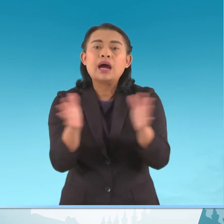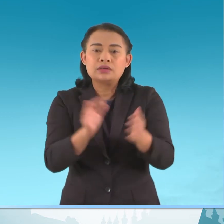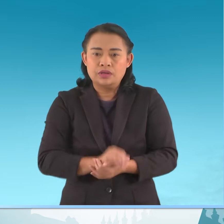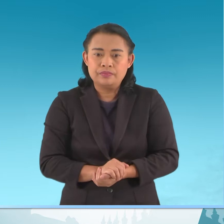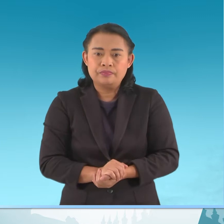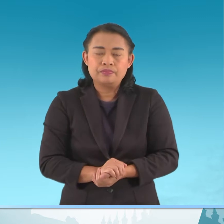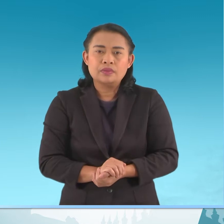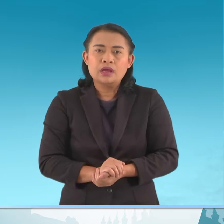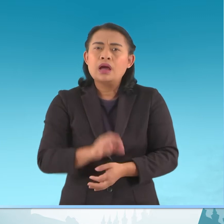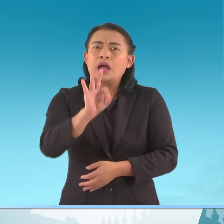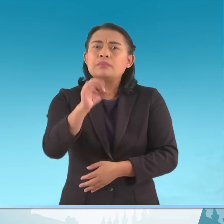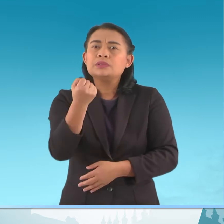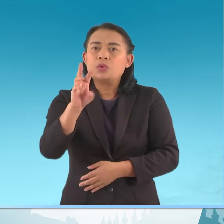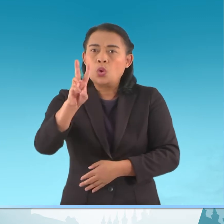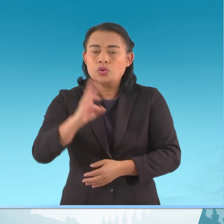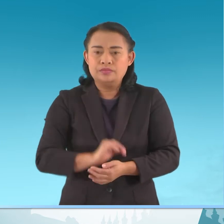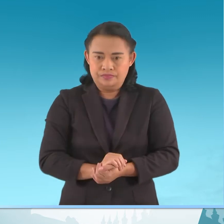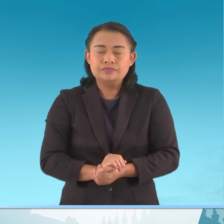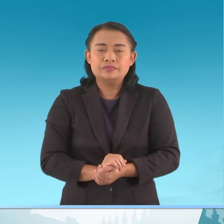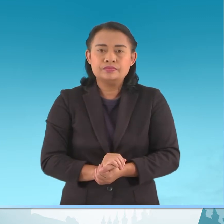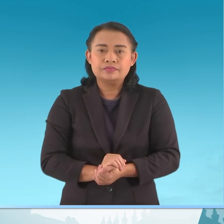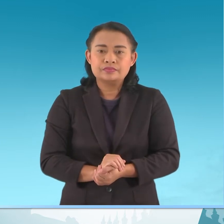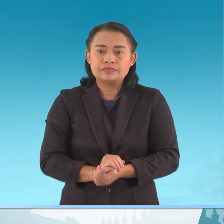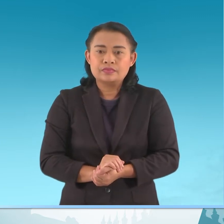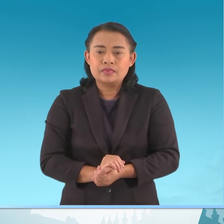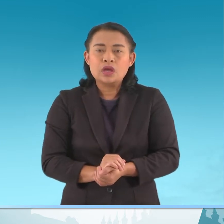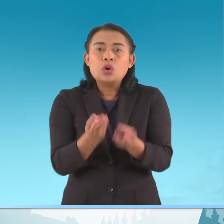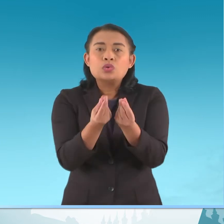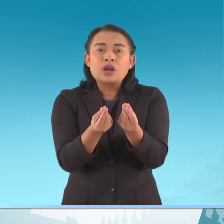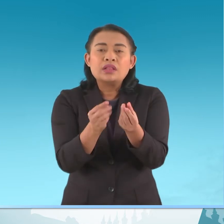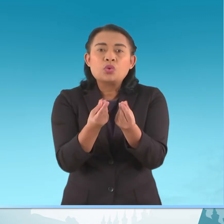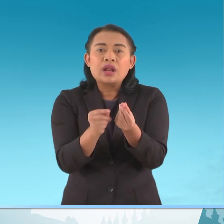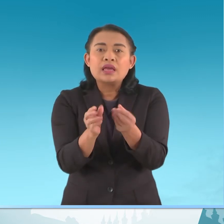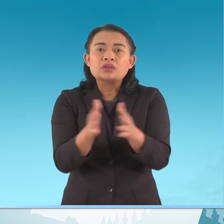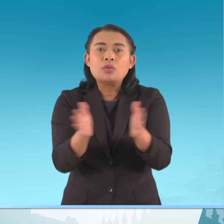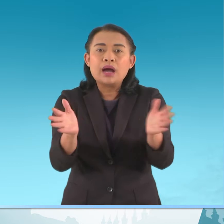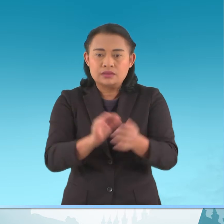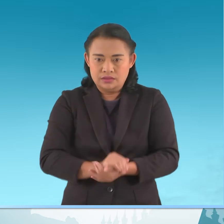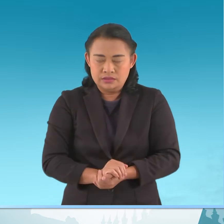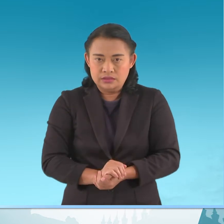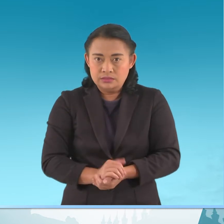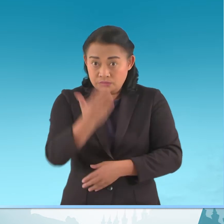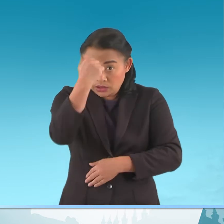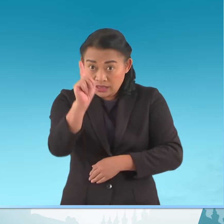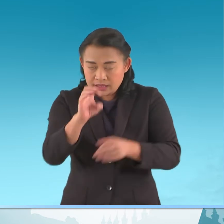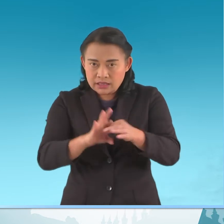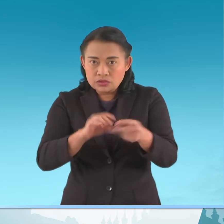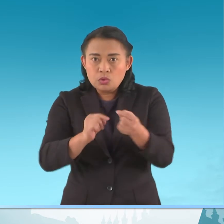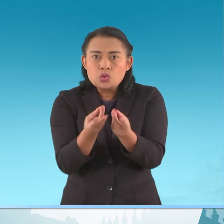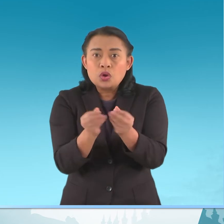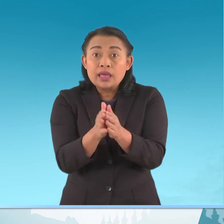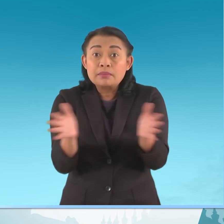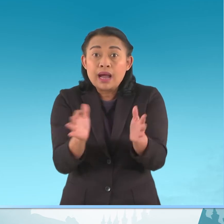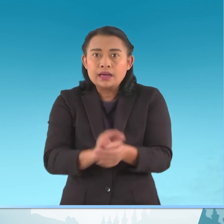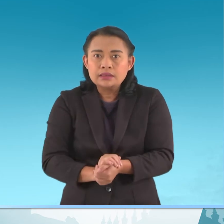นะครับอย่างวันนี้เดี๋ยวผมจะเซ็ตซัก 16นะครับ s16เนี้ยเป็นเลขค่อนข้างมากเลขมากก็จะทำ